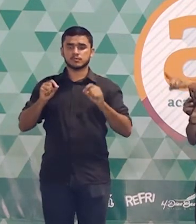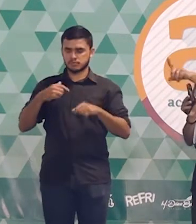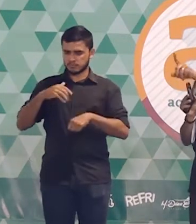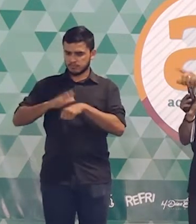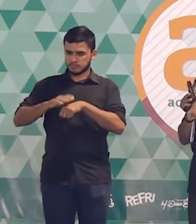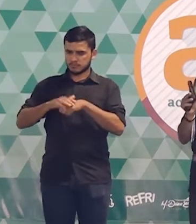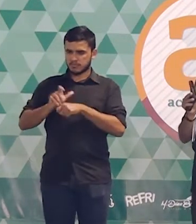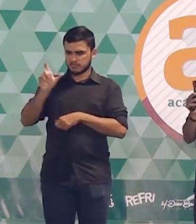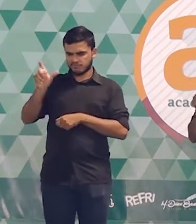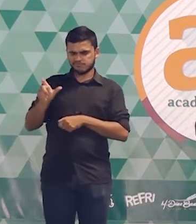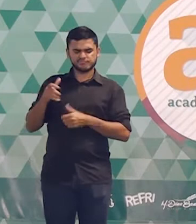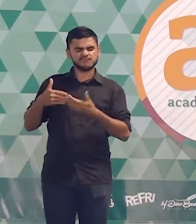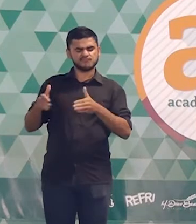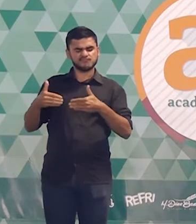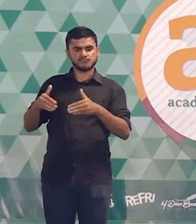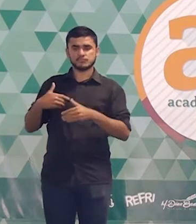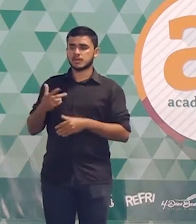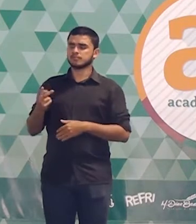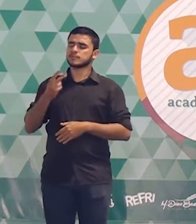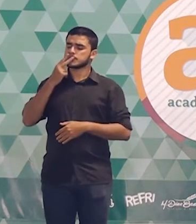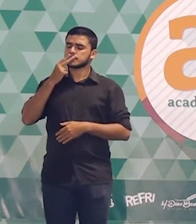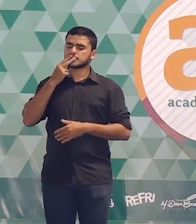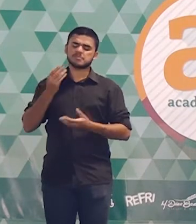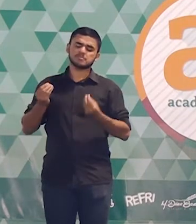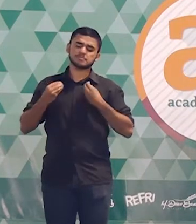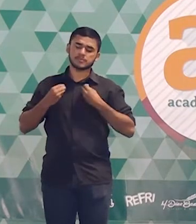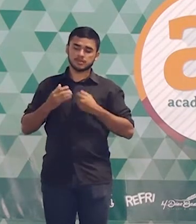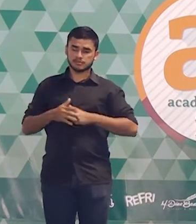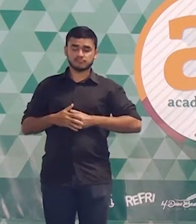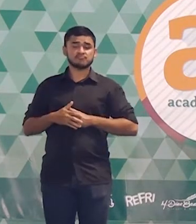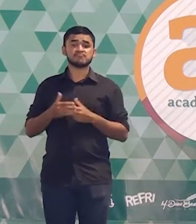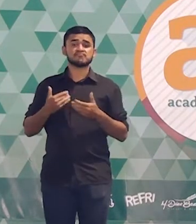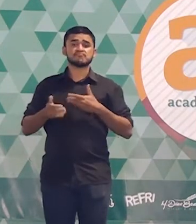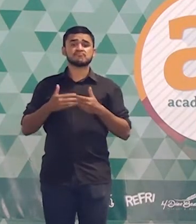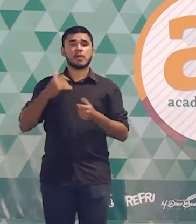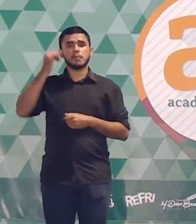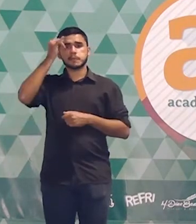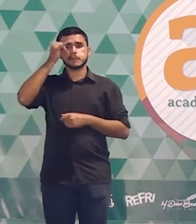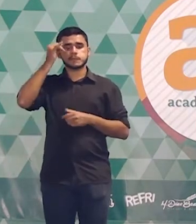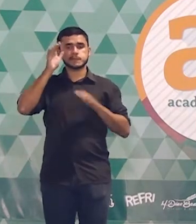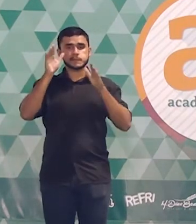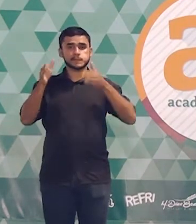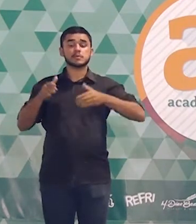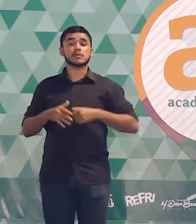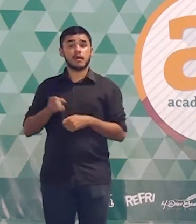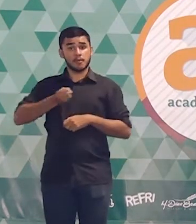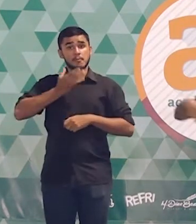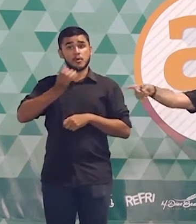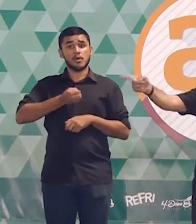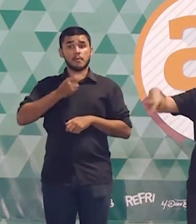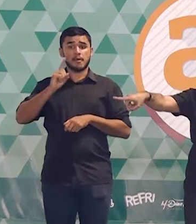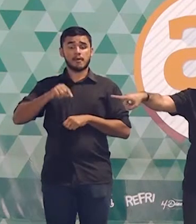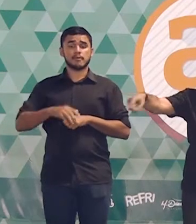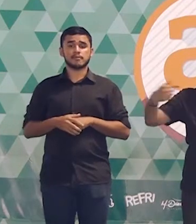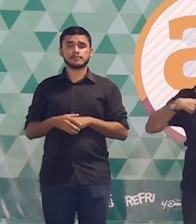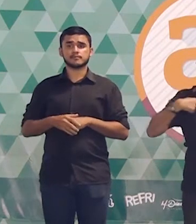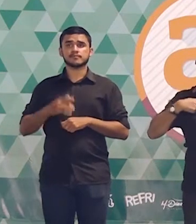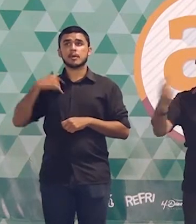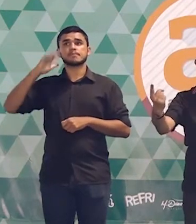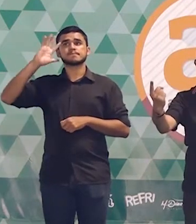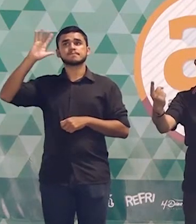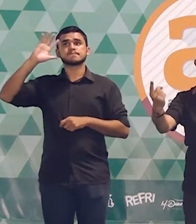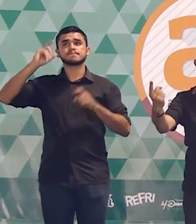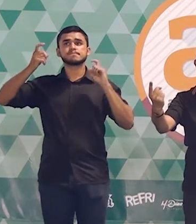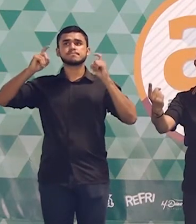deixa disso, camarada, me dá um cigarro. Professor, isso é um poema? É, porque inspira a reflexão